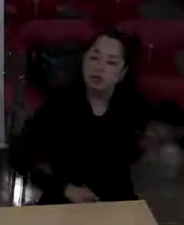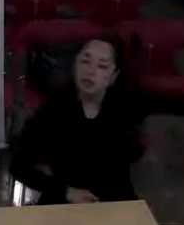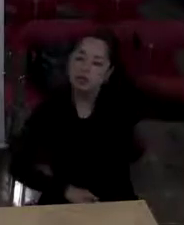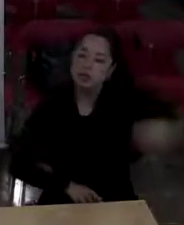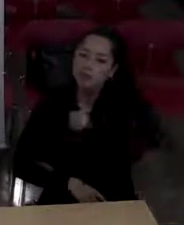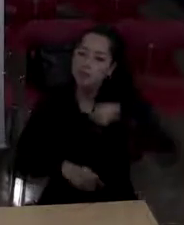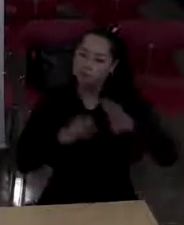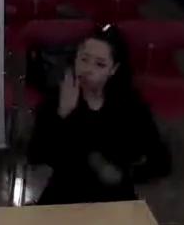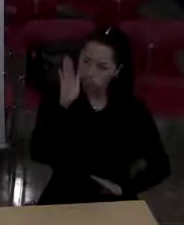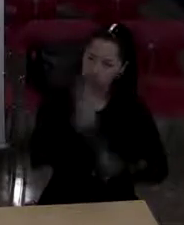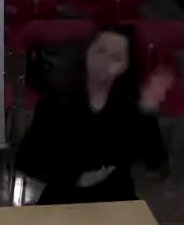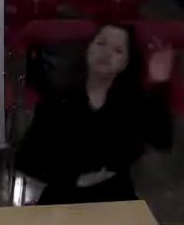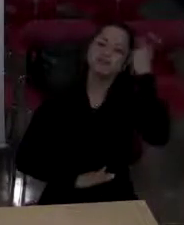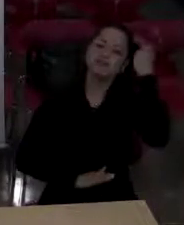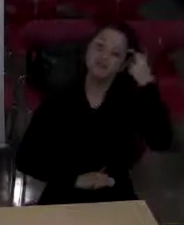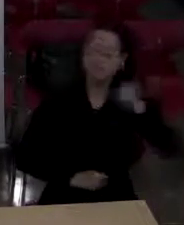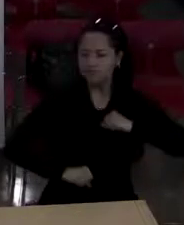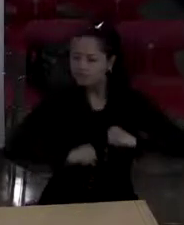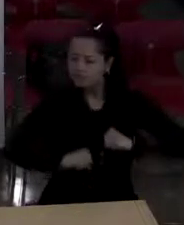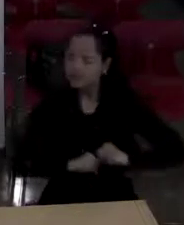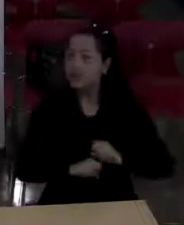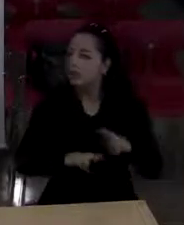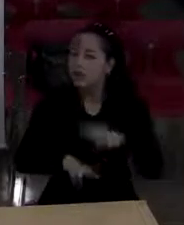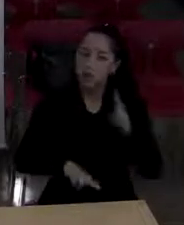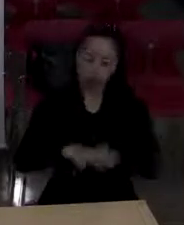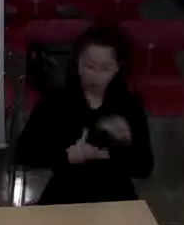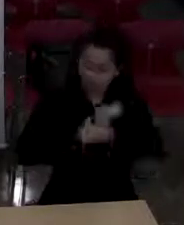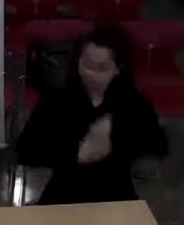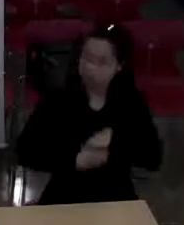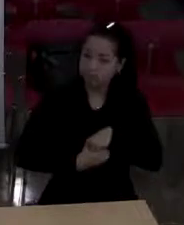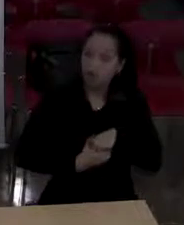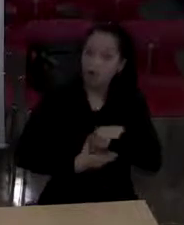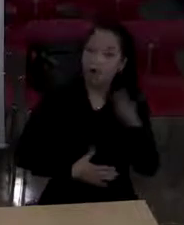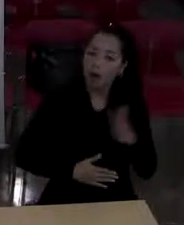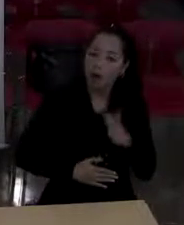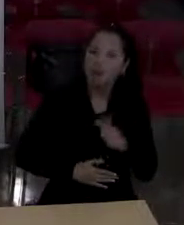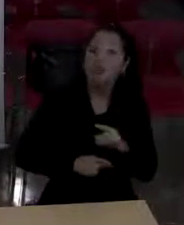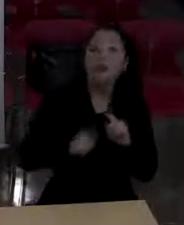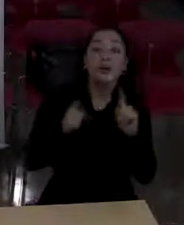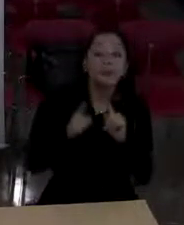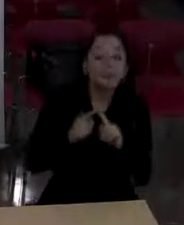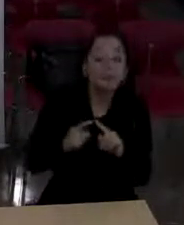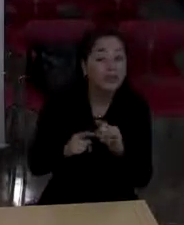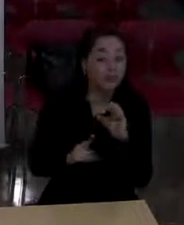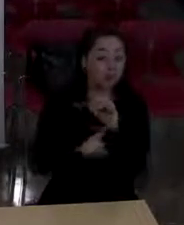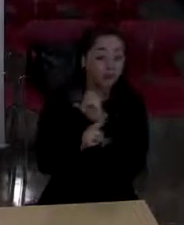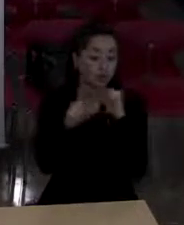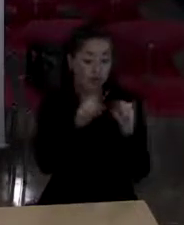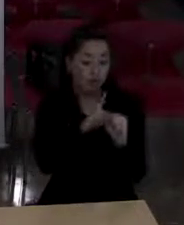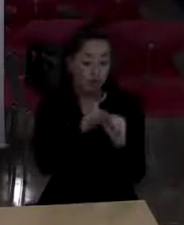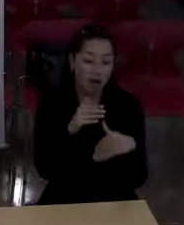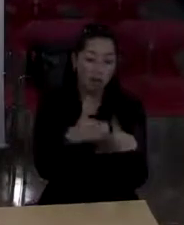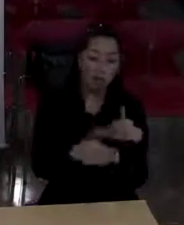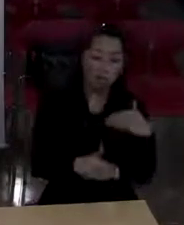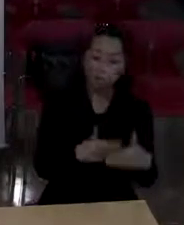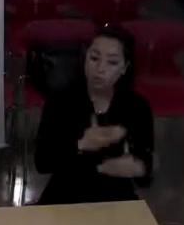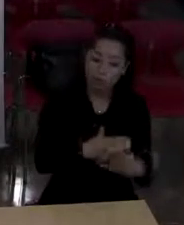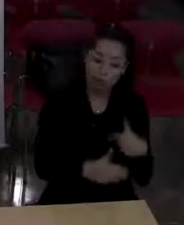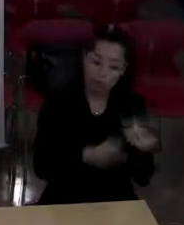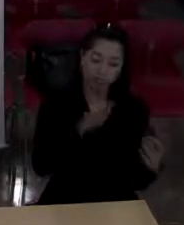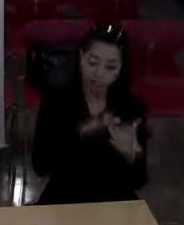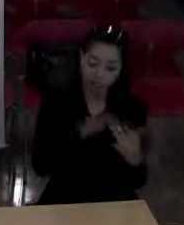1990, esa aptitud humana es biológica en sus orígenes, pero es social en la medida que trasciende y se va